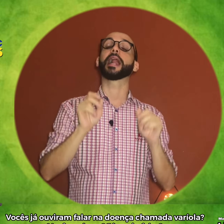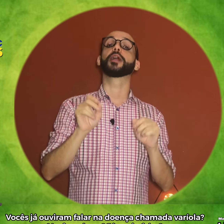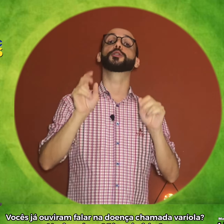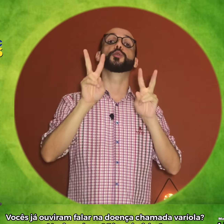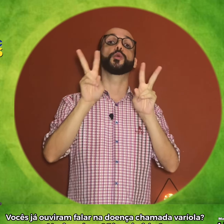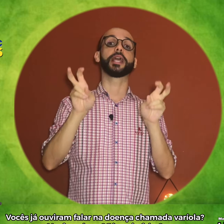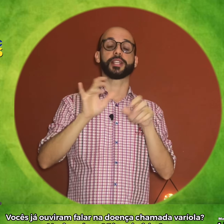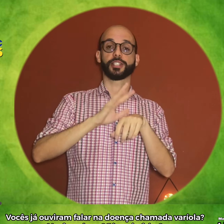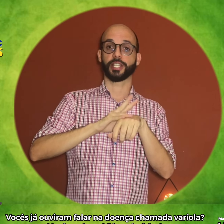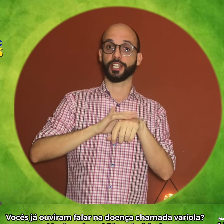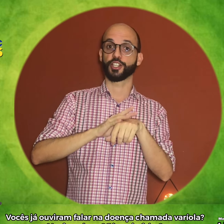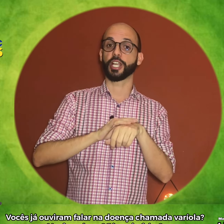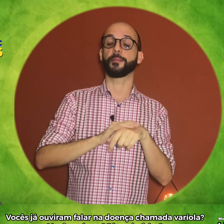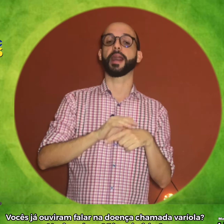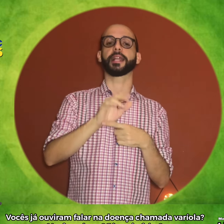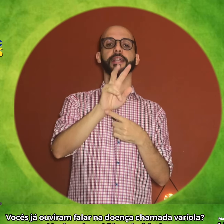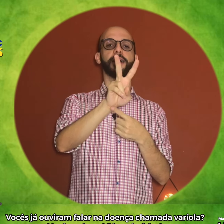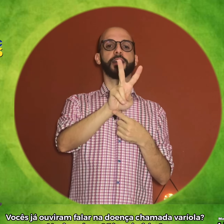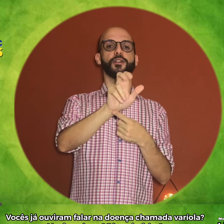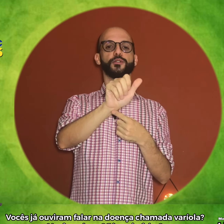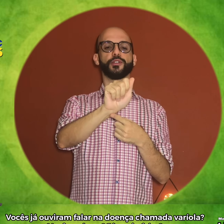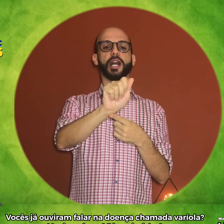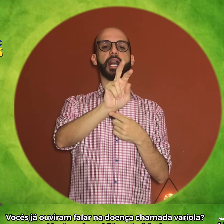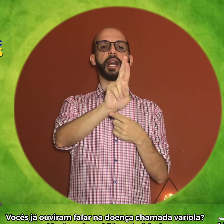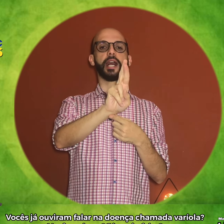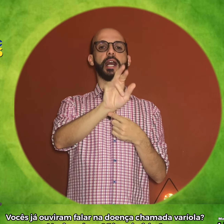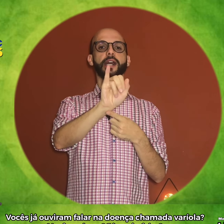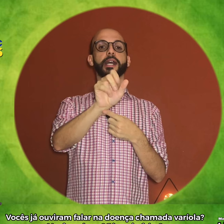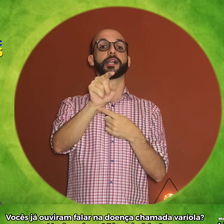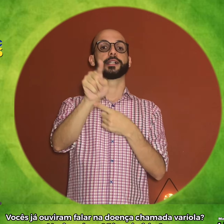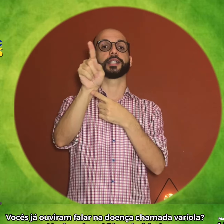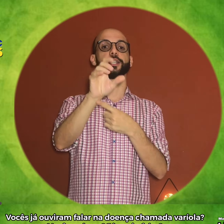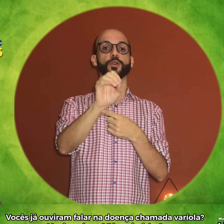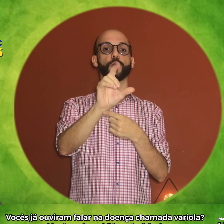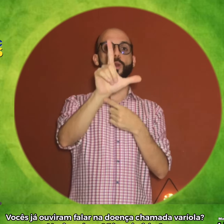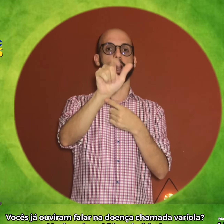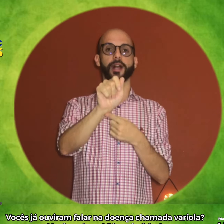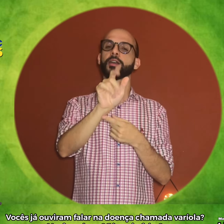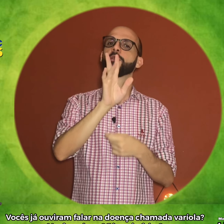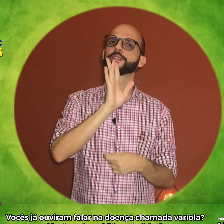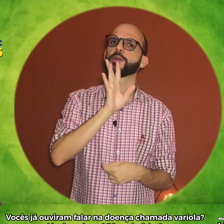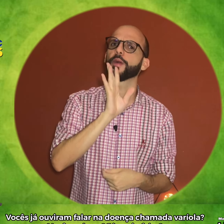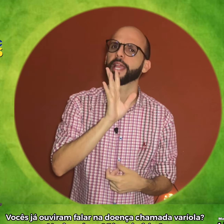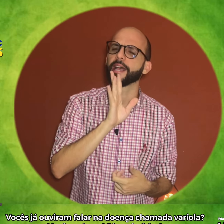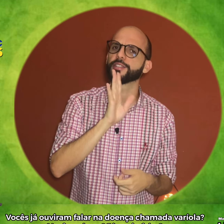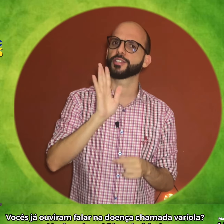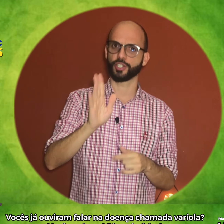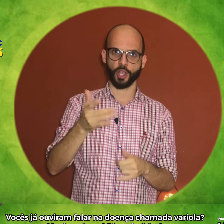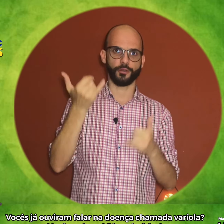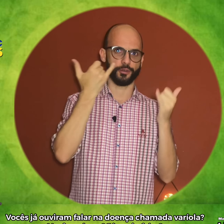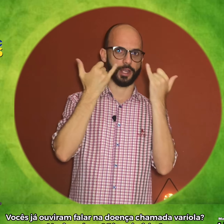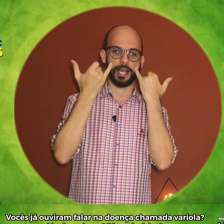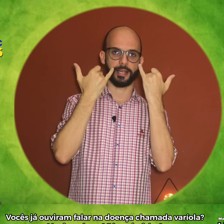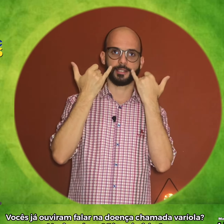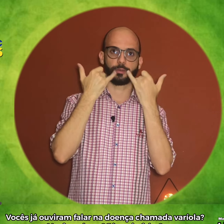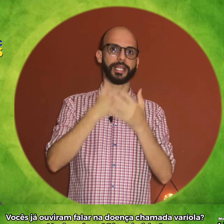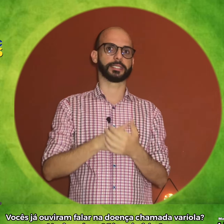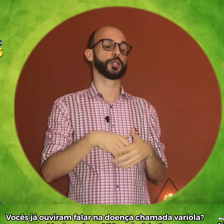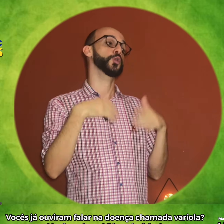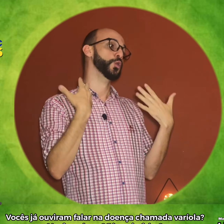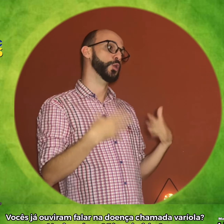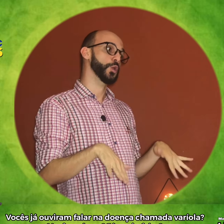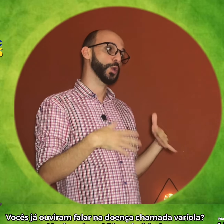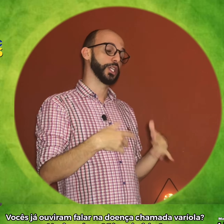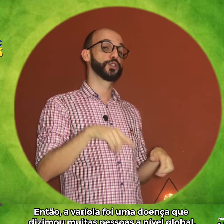na doença chamada vaníola? Você conhece? Já ouviram falar nessa